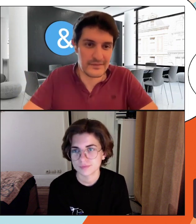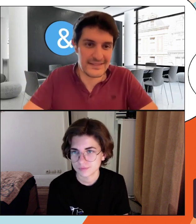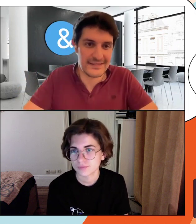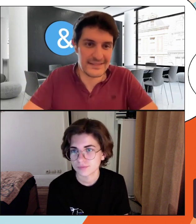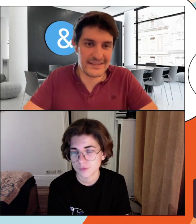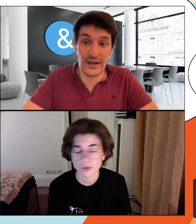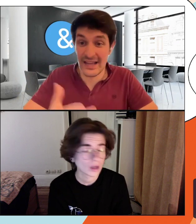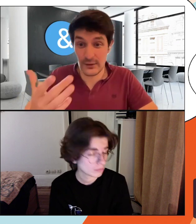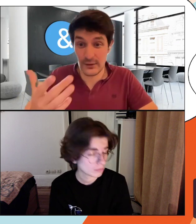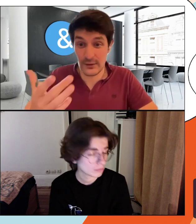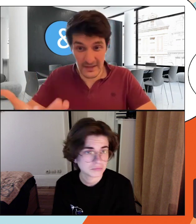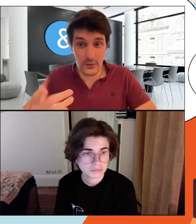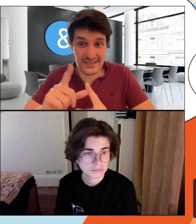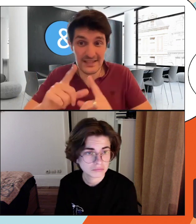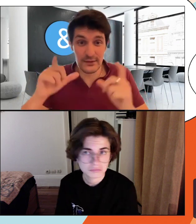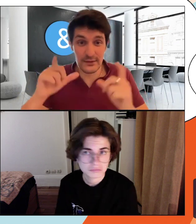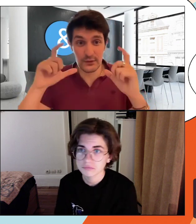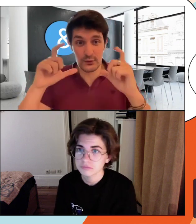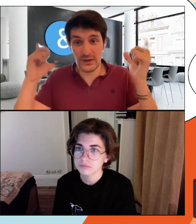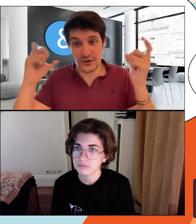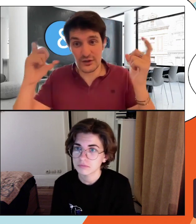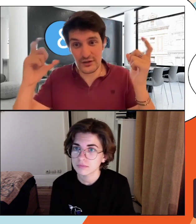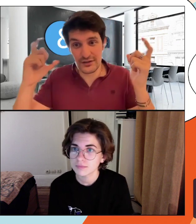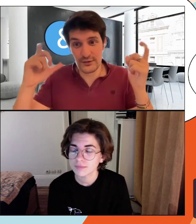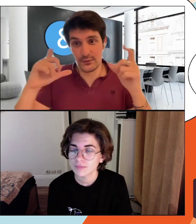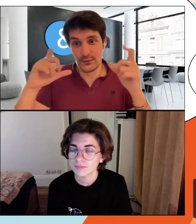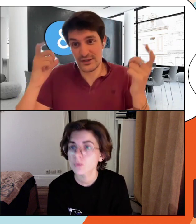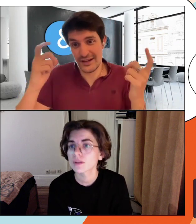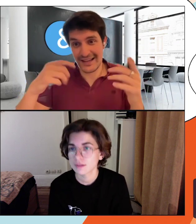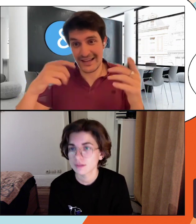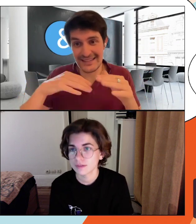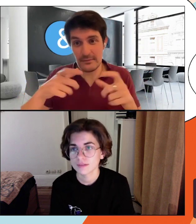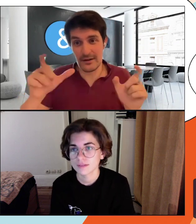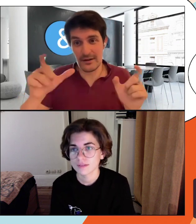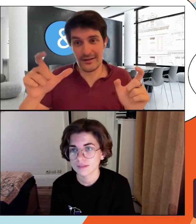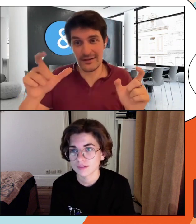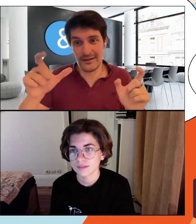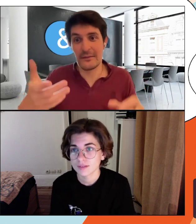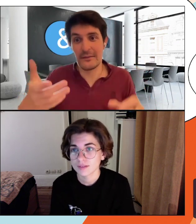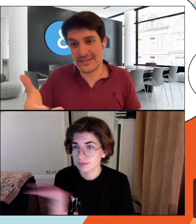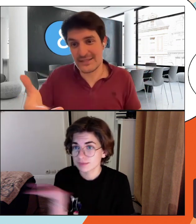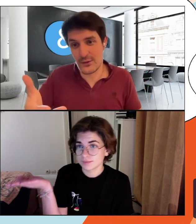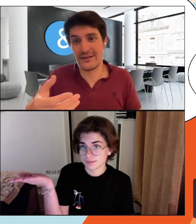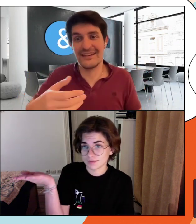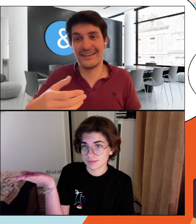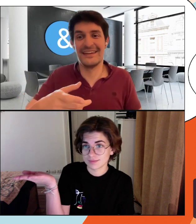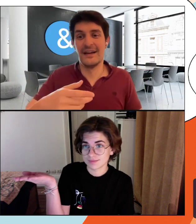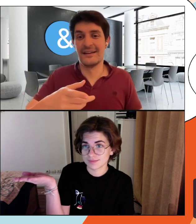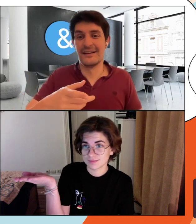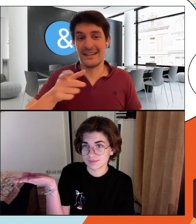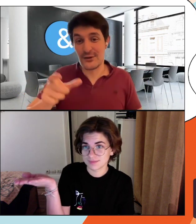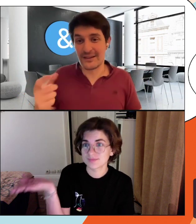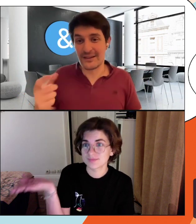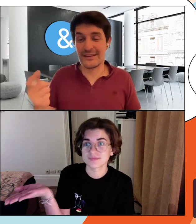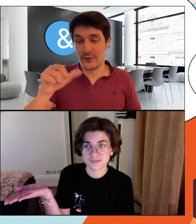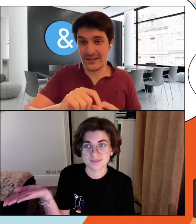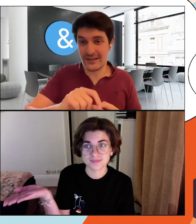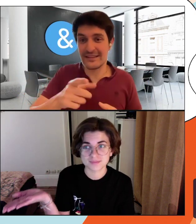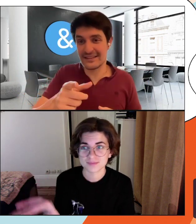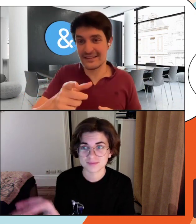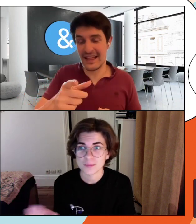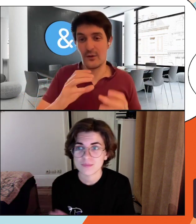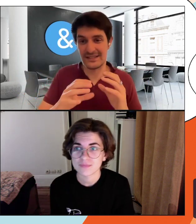Ok. Et donc, maintenant aussi, Twitch est accessible parce que les gens qui rejoignent